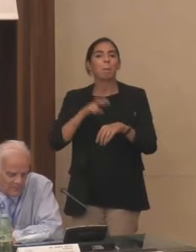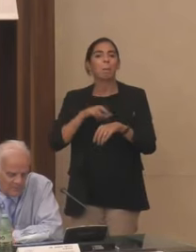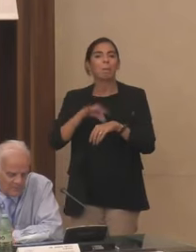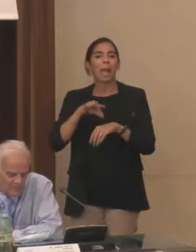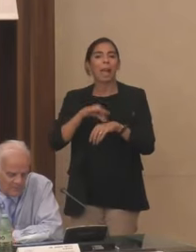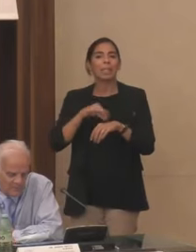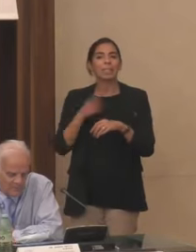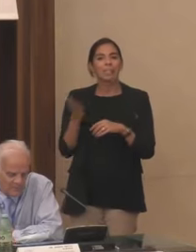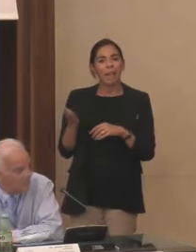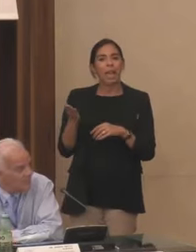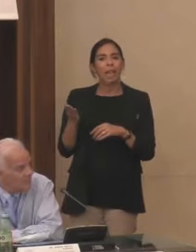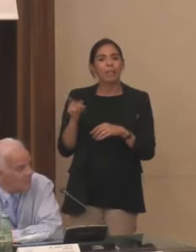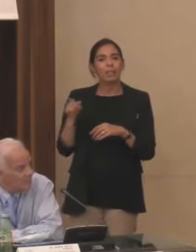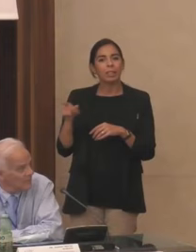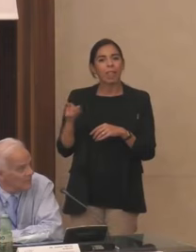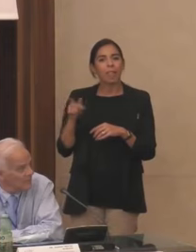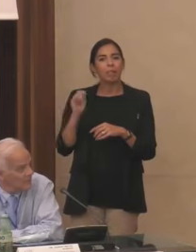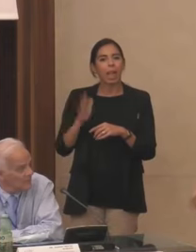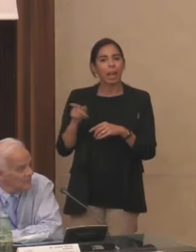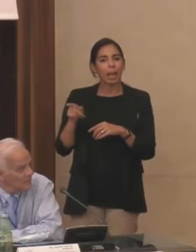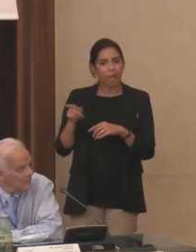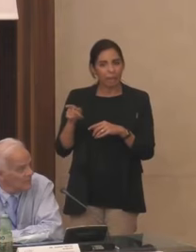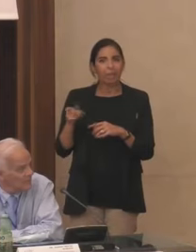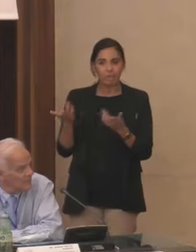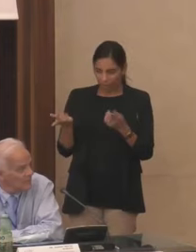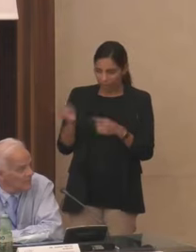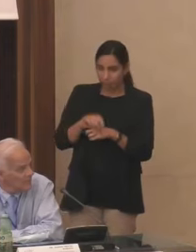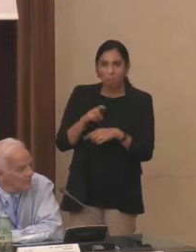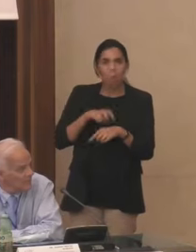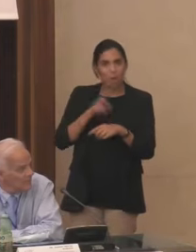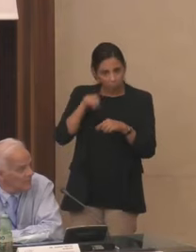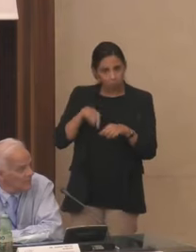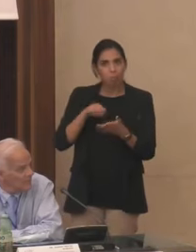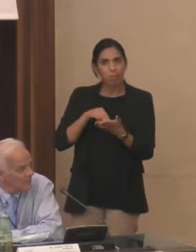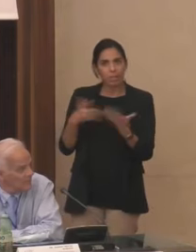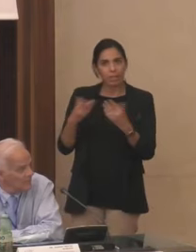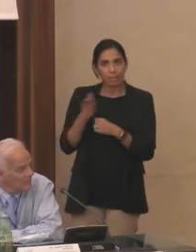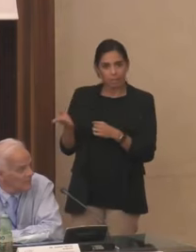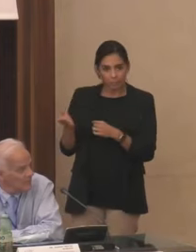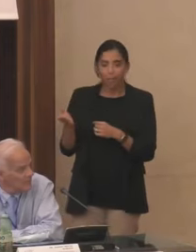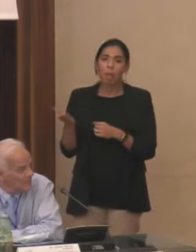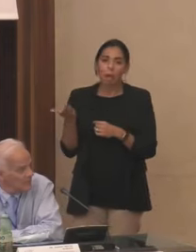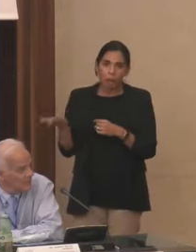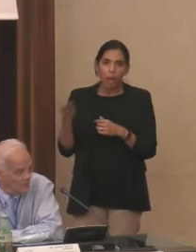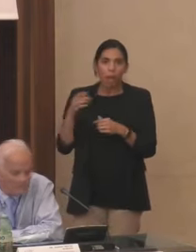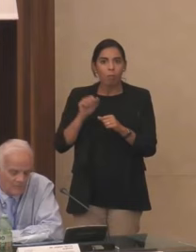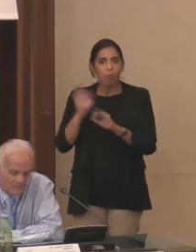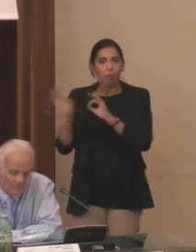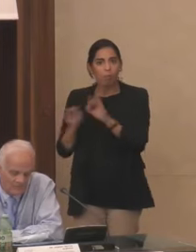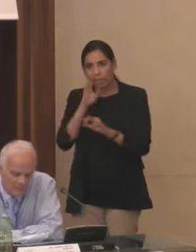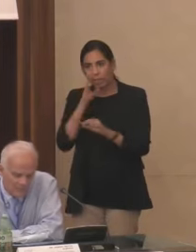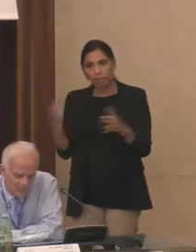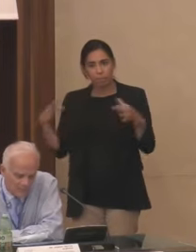a Barletta, sarà il primo lui a ricevere la segnalazione e magari andrà a casa a visitarlo. Ma se non fosse possibile, io in questo momento,